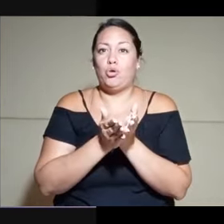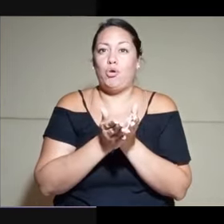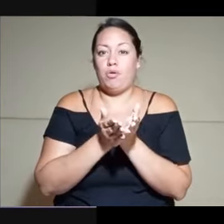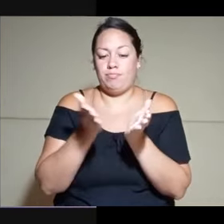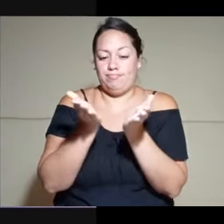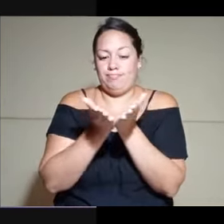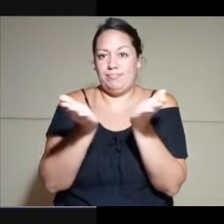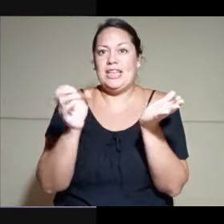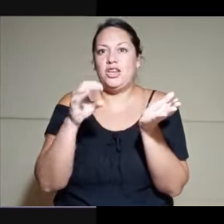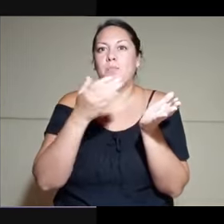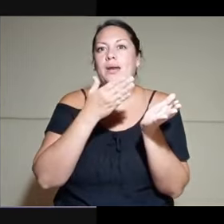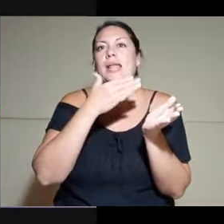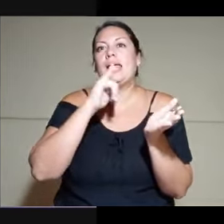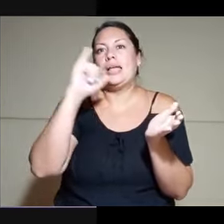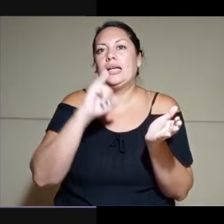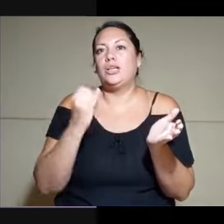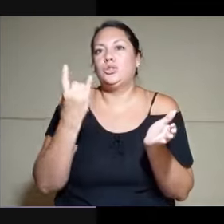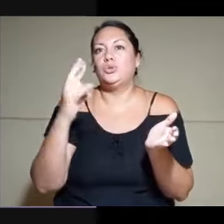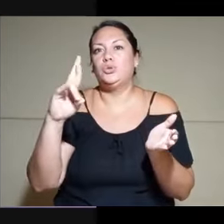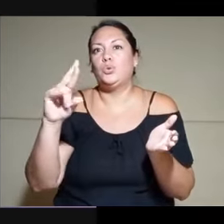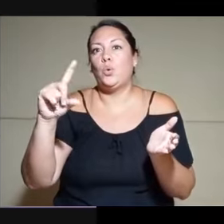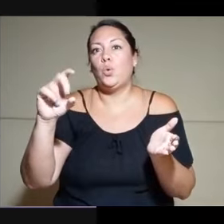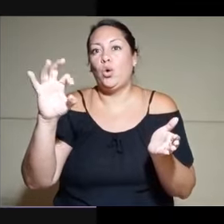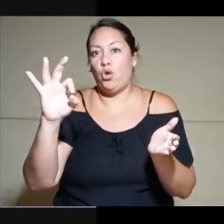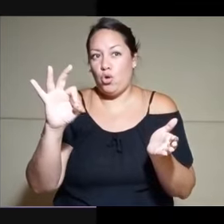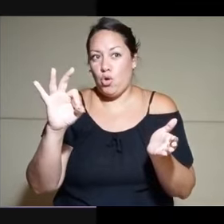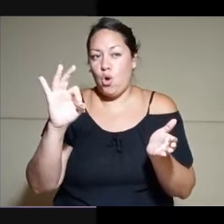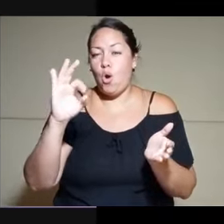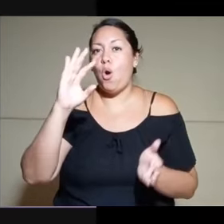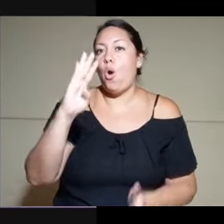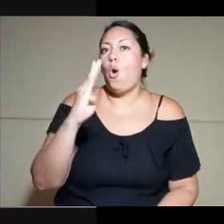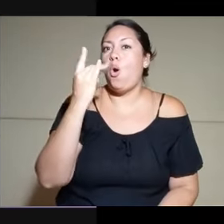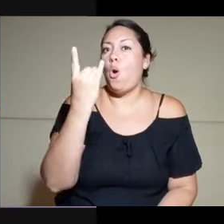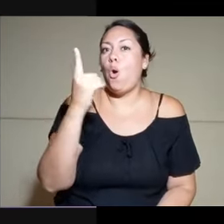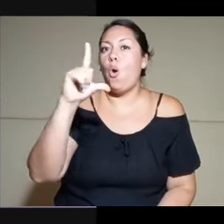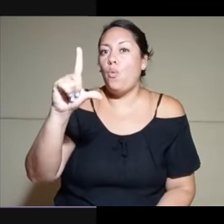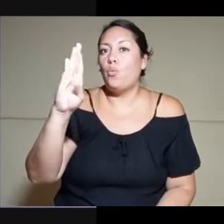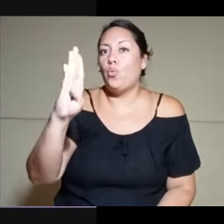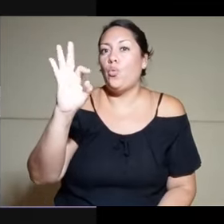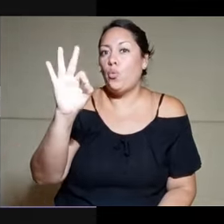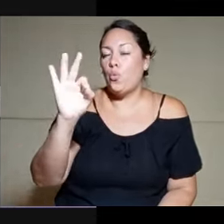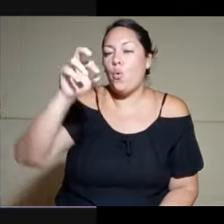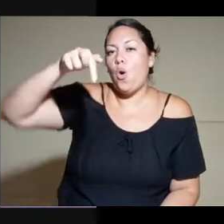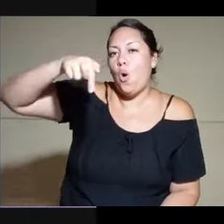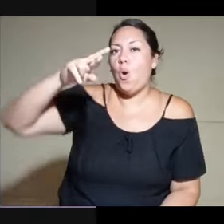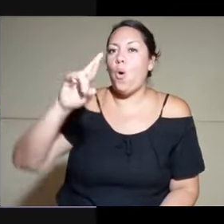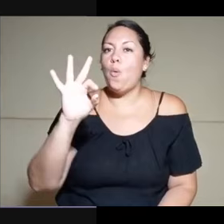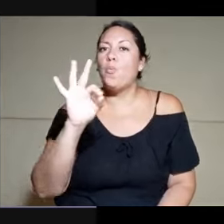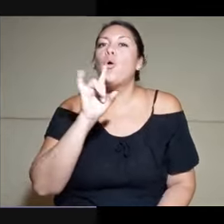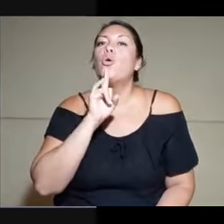Sí, profe. Sí. Ese surco, ¿lo ven? Bulbo, protuberancial. Sí, profe. Sí. Se